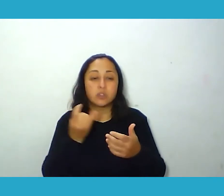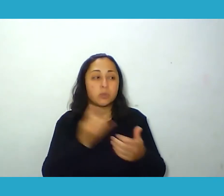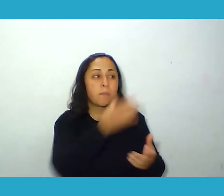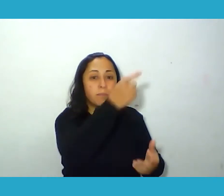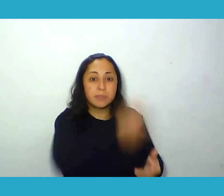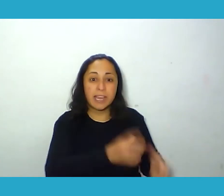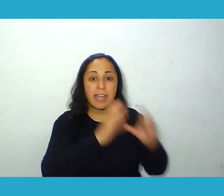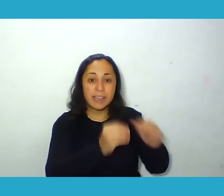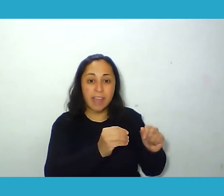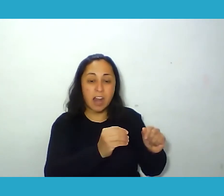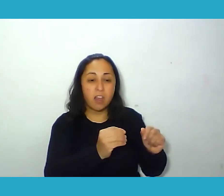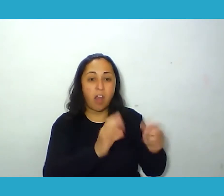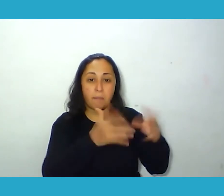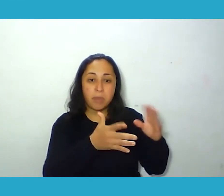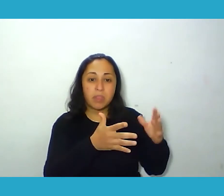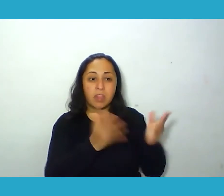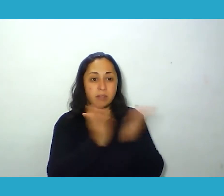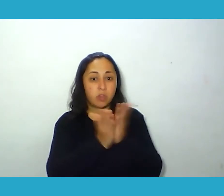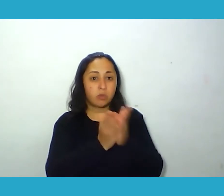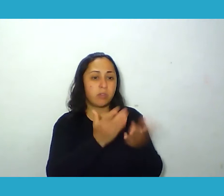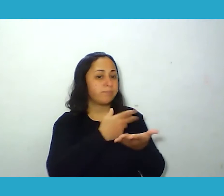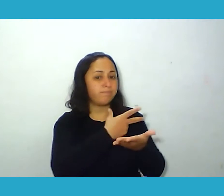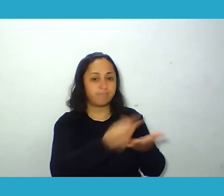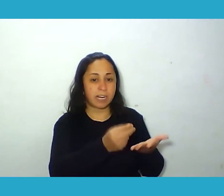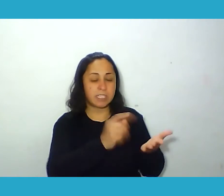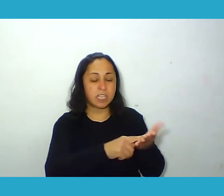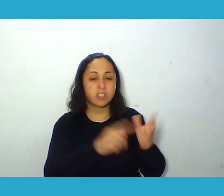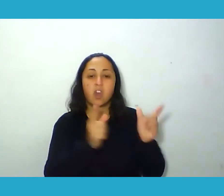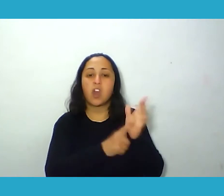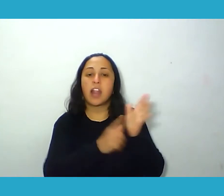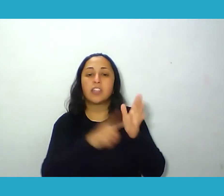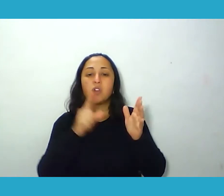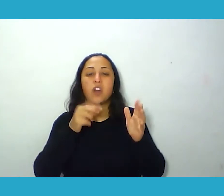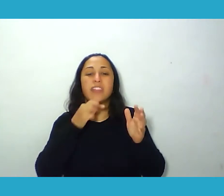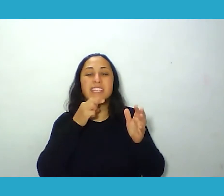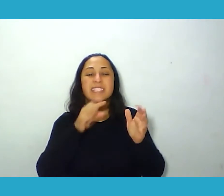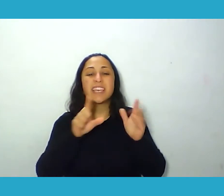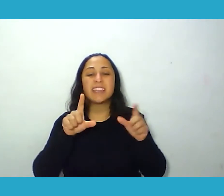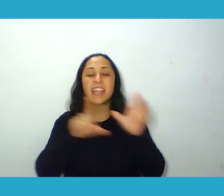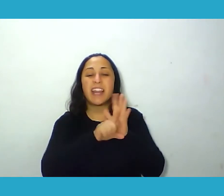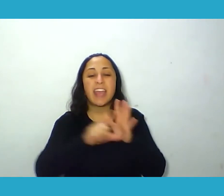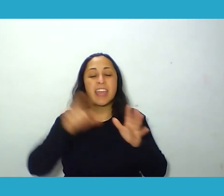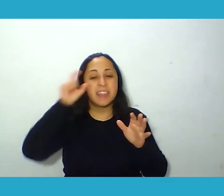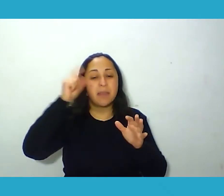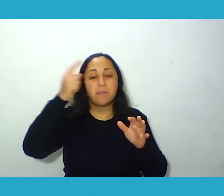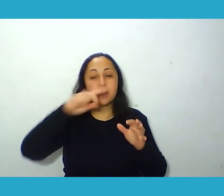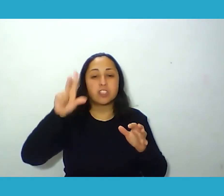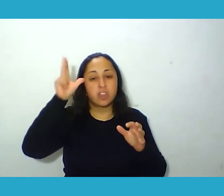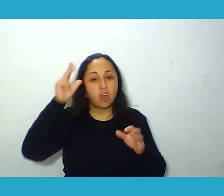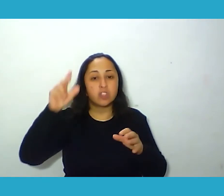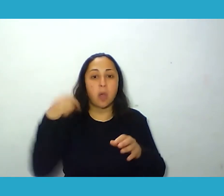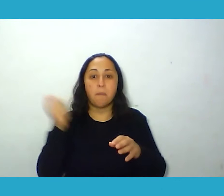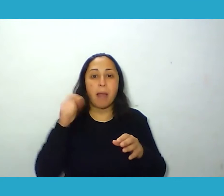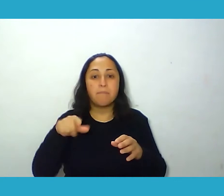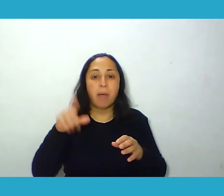secretario de Ambiente procede a rechazar el estudio de impacto ambiental de conformidad al artículo 17 de la Ley 10.208. Por la Pampa de Olaen no,